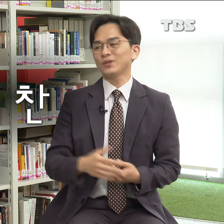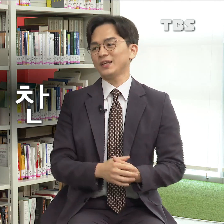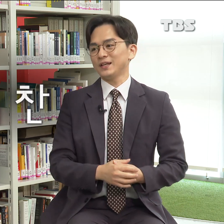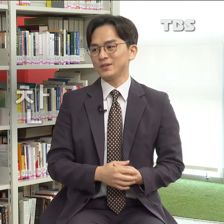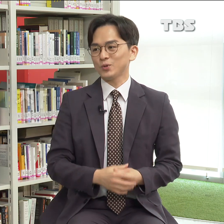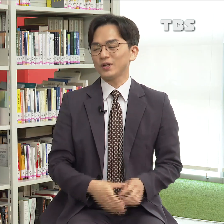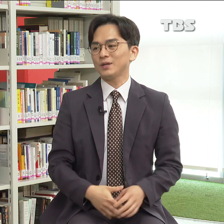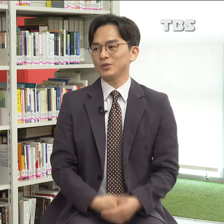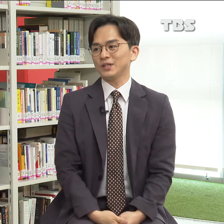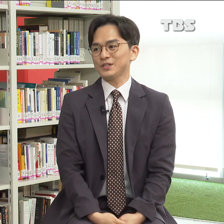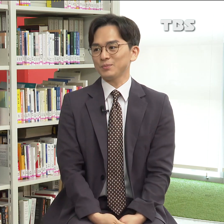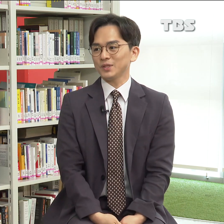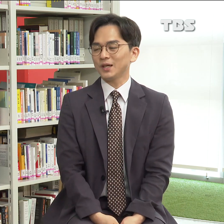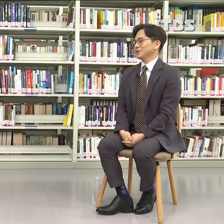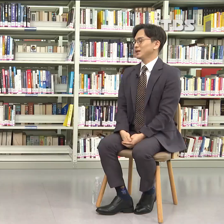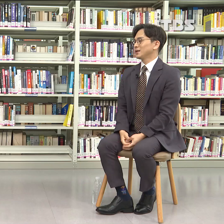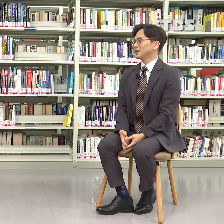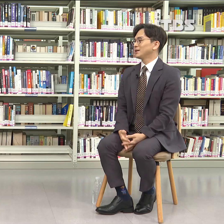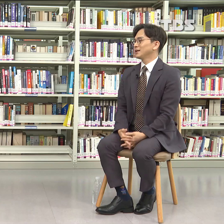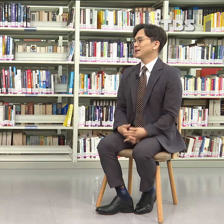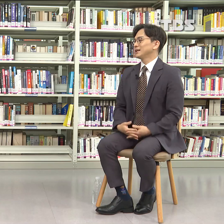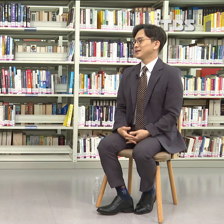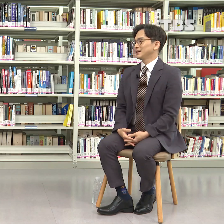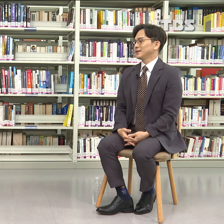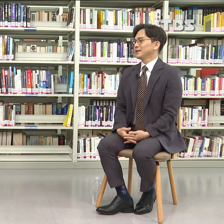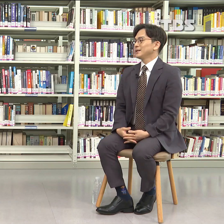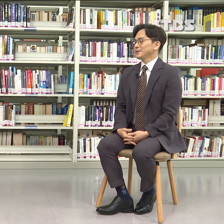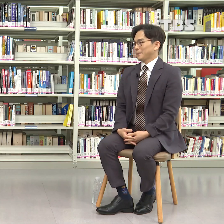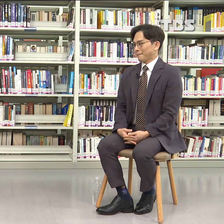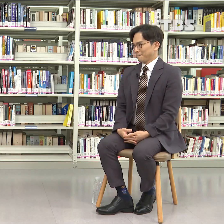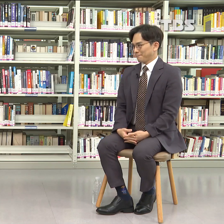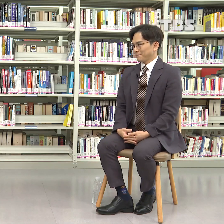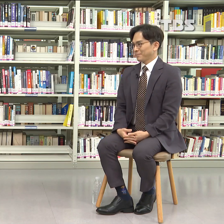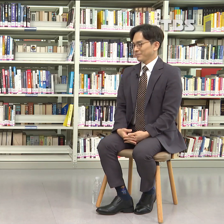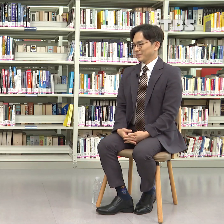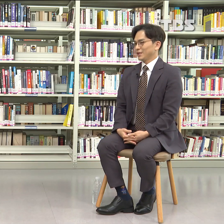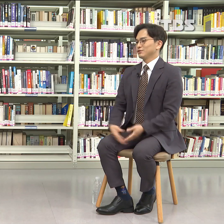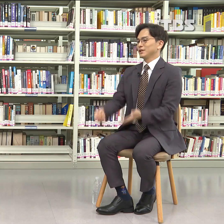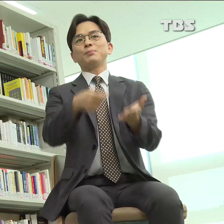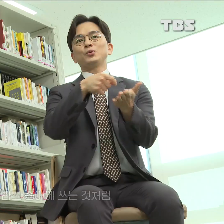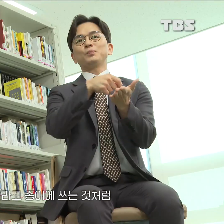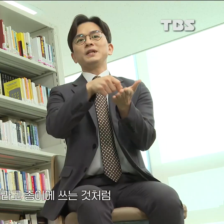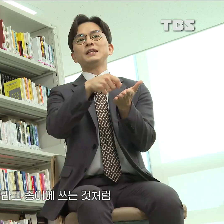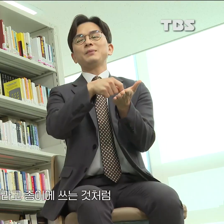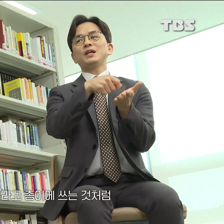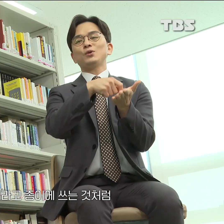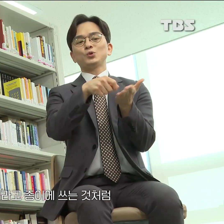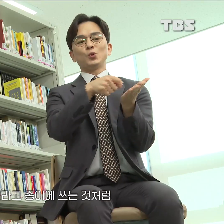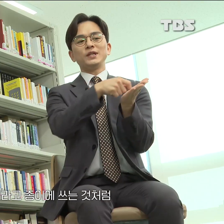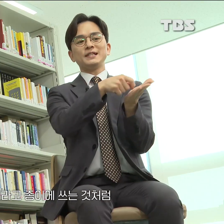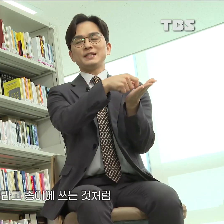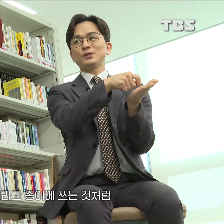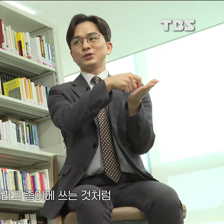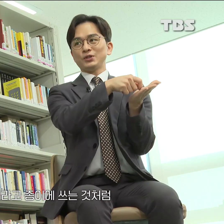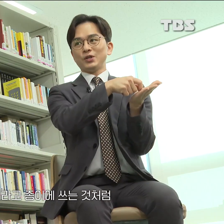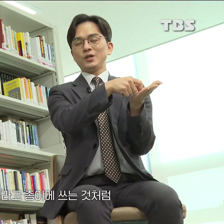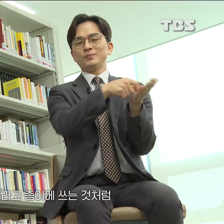이렇게 소개를 하면 되겠습니다. 이게 자음 모음을 손으로 표현을 우리가 보통 필담이라고 종이에 쓰는 것처럼